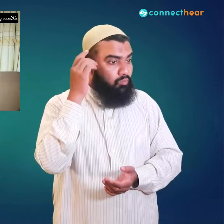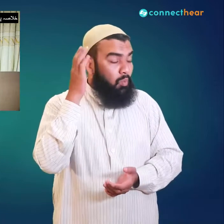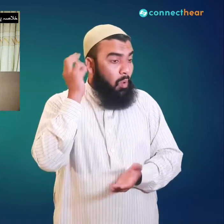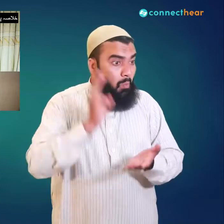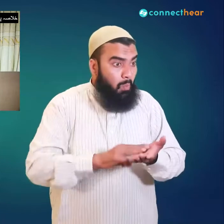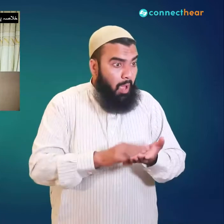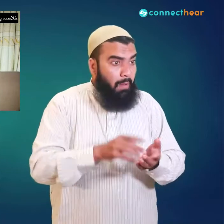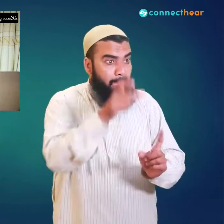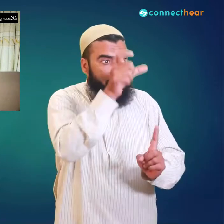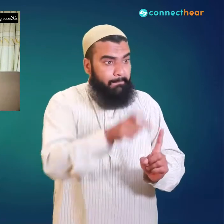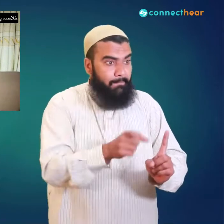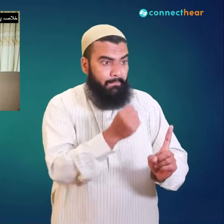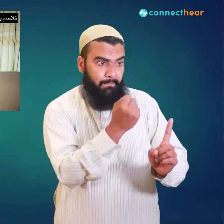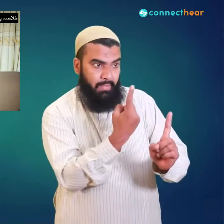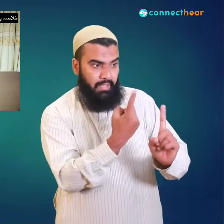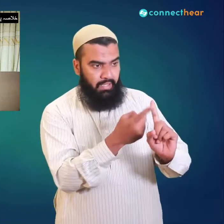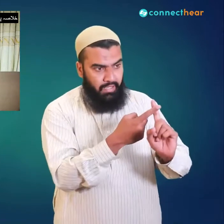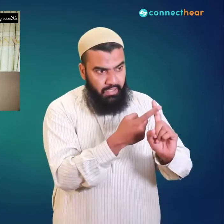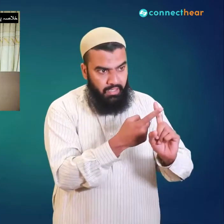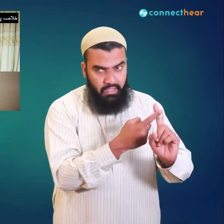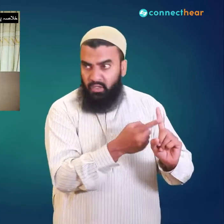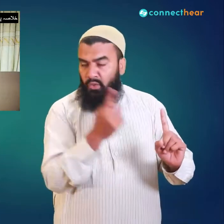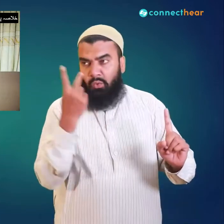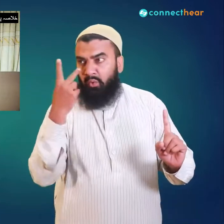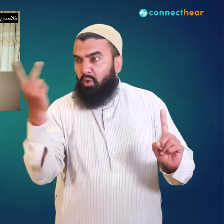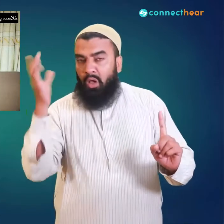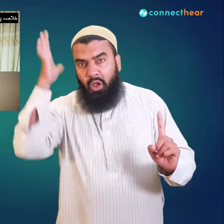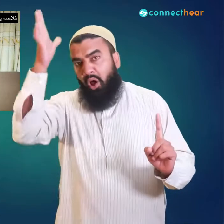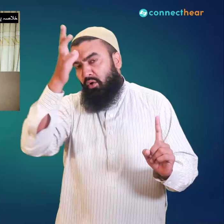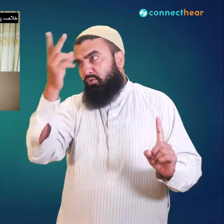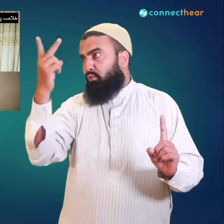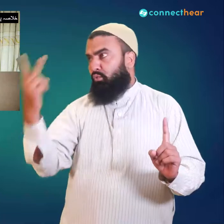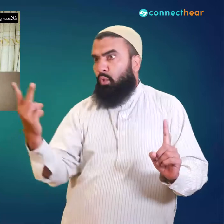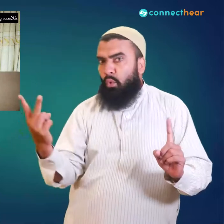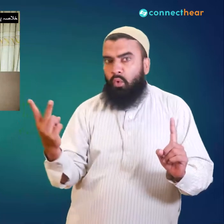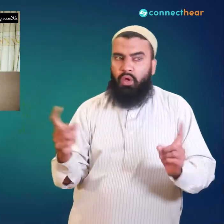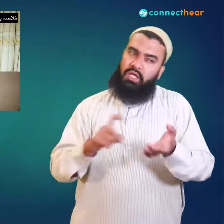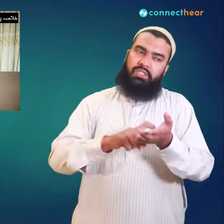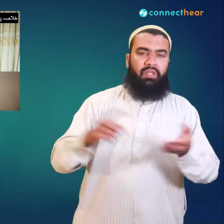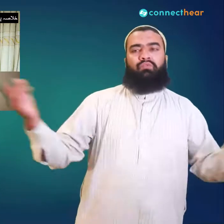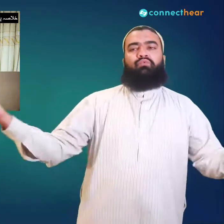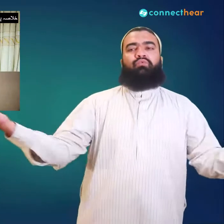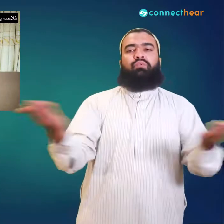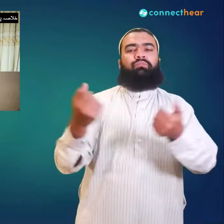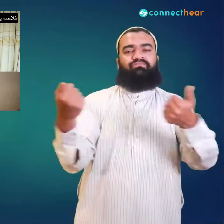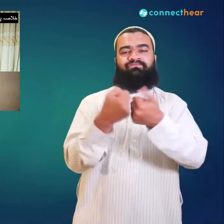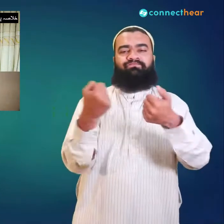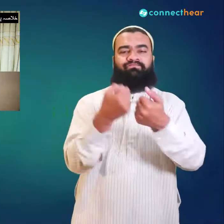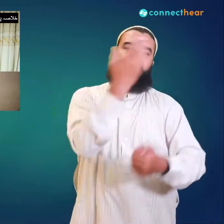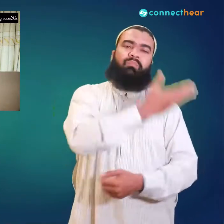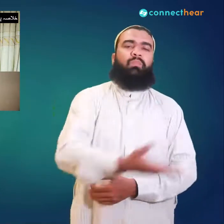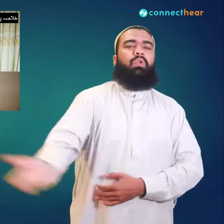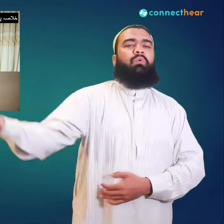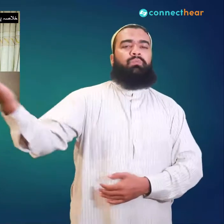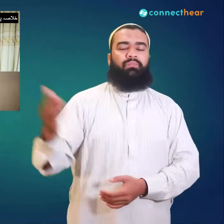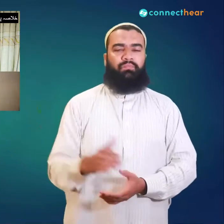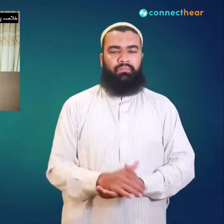تو ان کے مقابلے سے گریز نہیں کیا جائے گا۔ یہ آخری حکم ہے جو جاری اور باقی